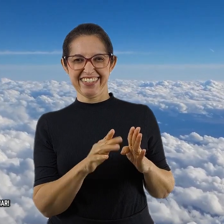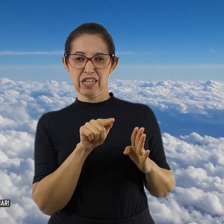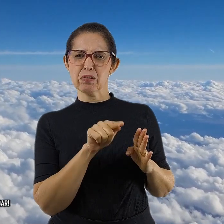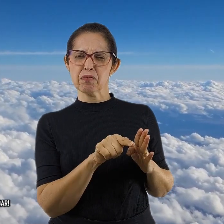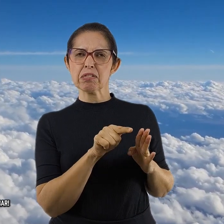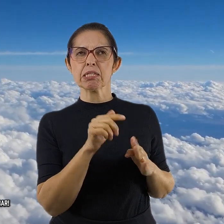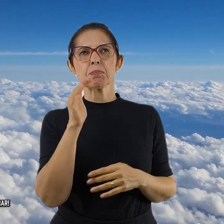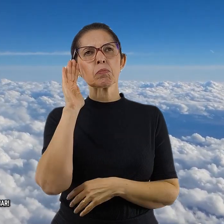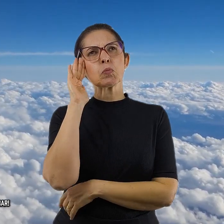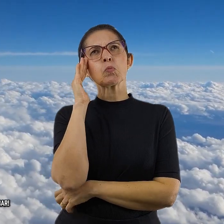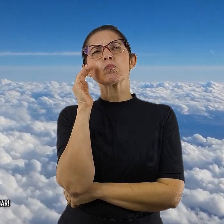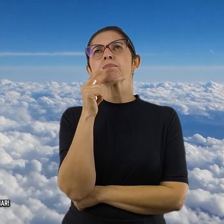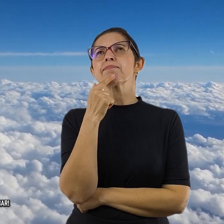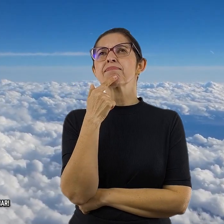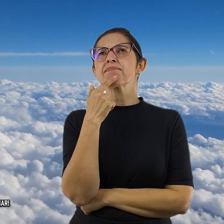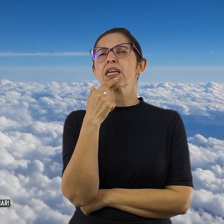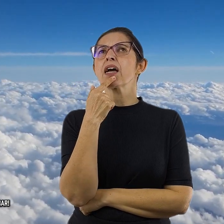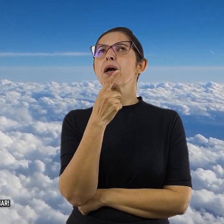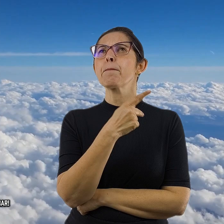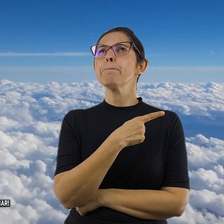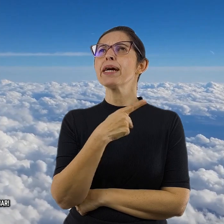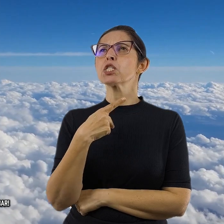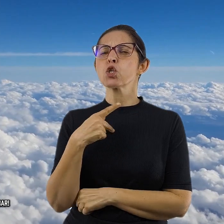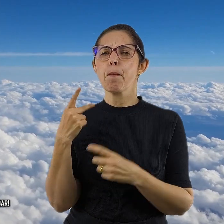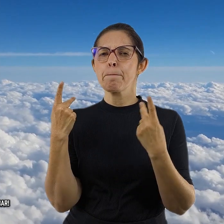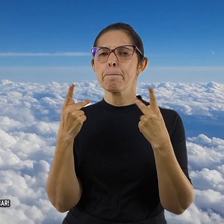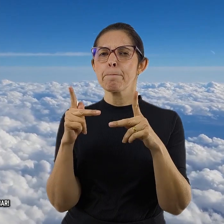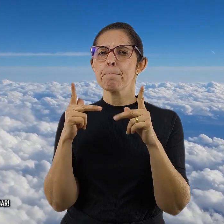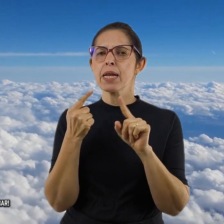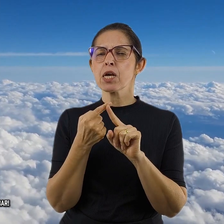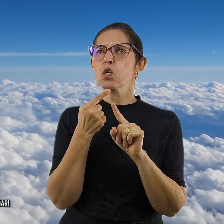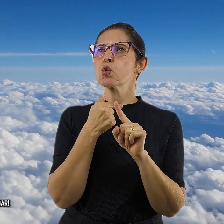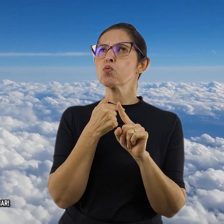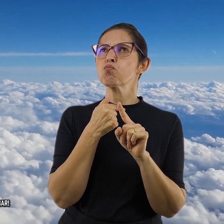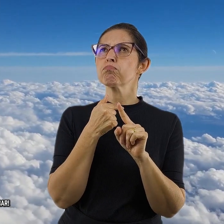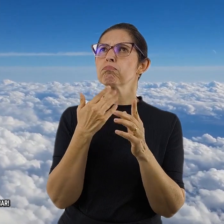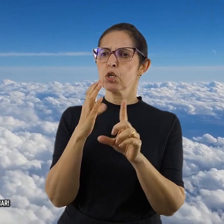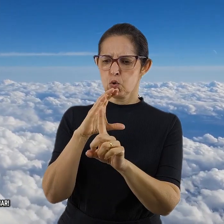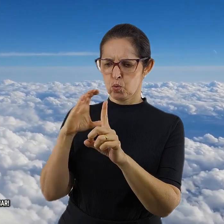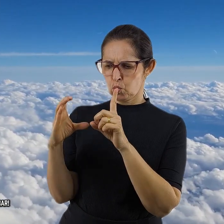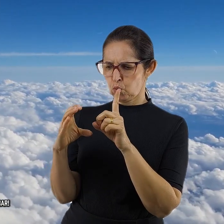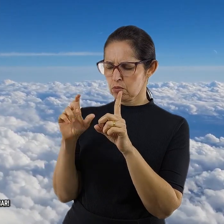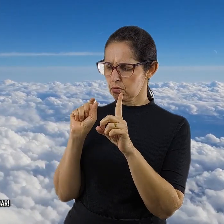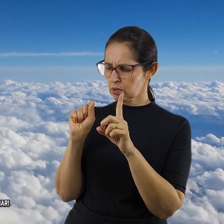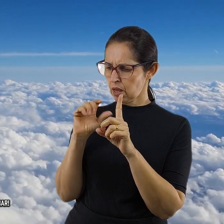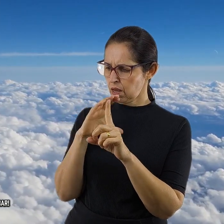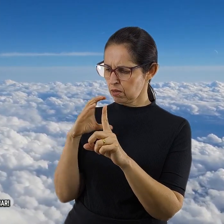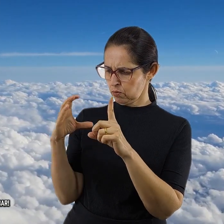Você começa a entender aquilo que o pastor pregou aqui esses dias. Você começa a entender o que é culto.